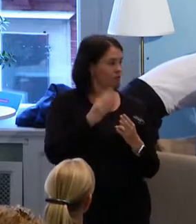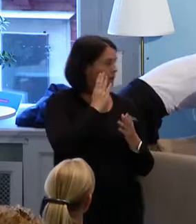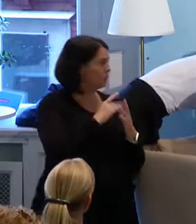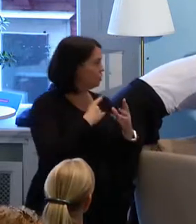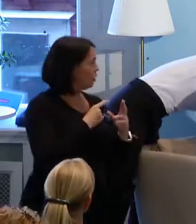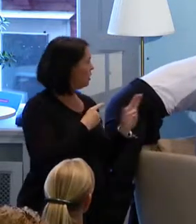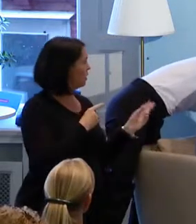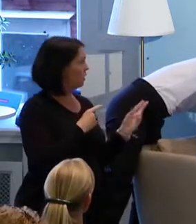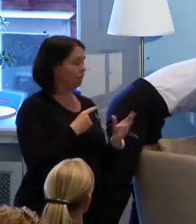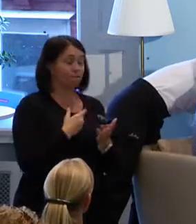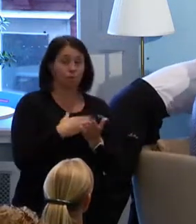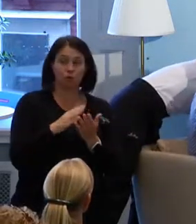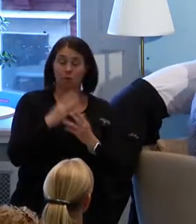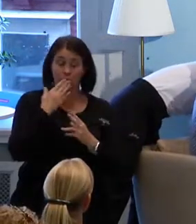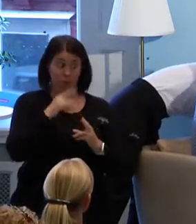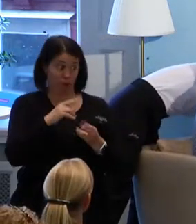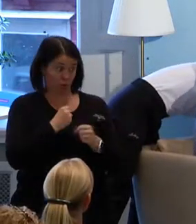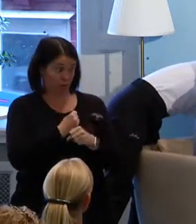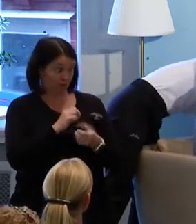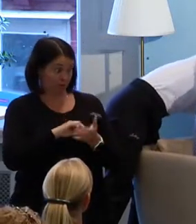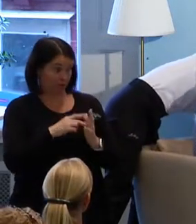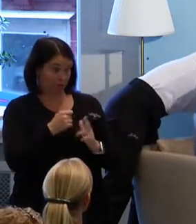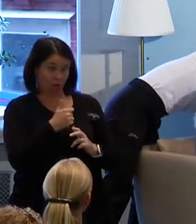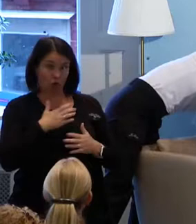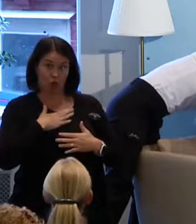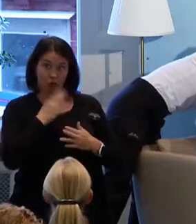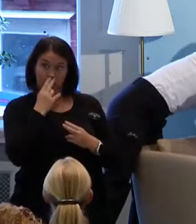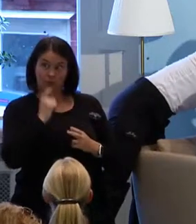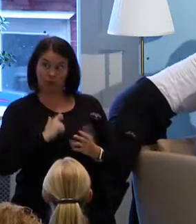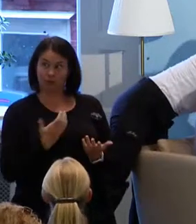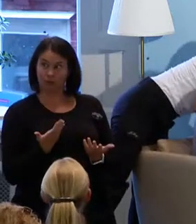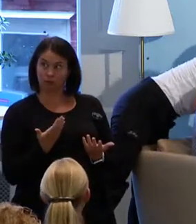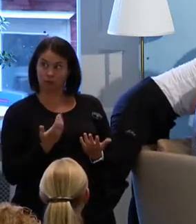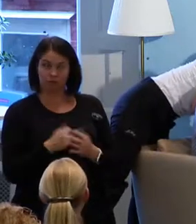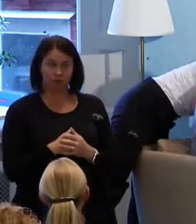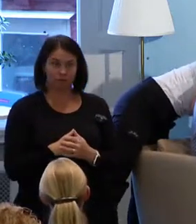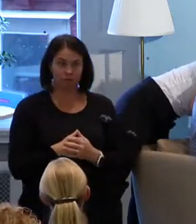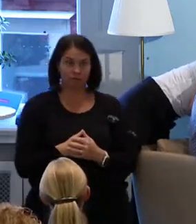gör det. Jobbar du med tekniken eller är du bara glad hemma eller vad är det?